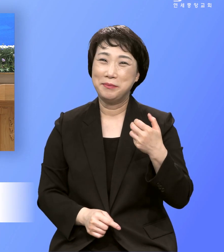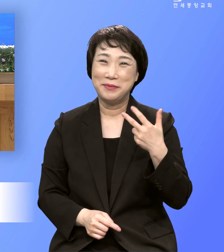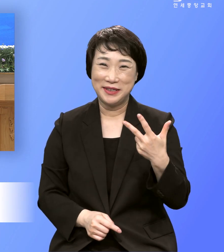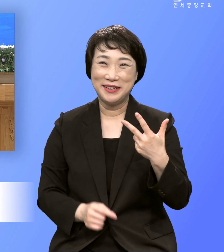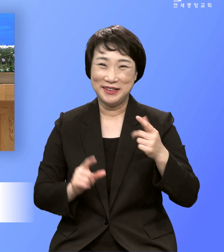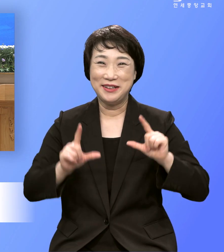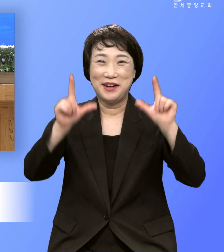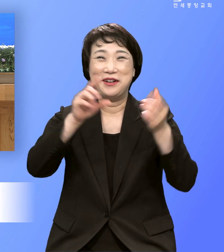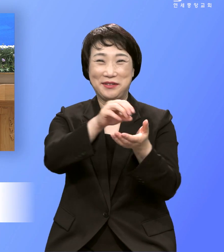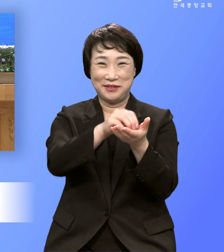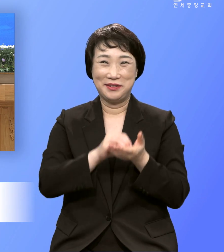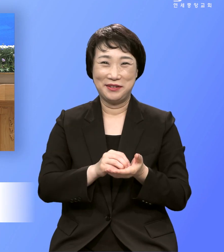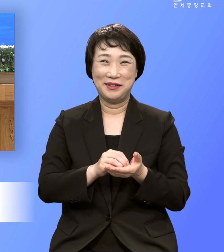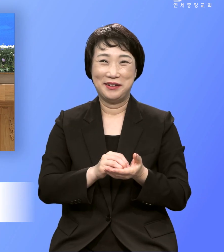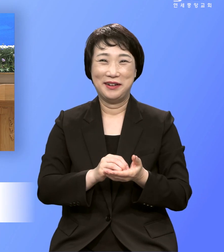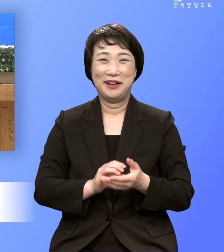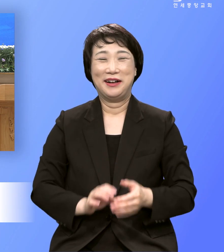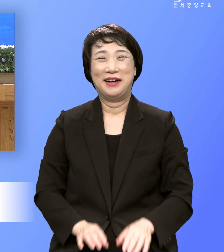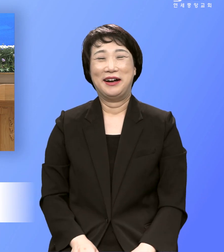1987년도에 왔어.